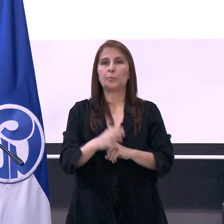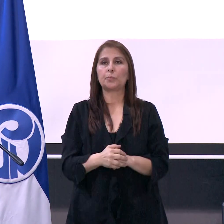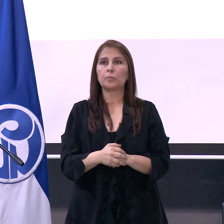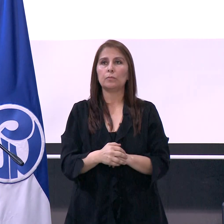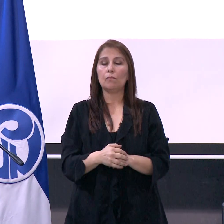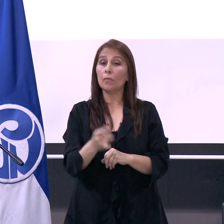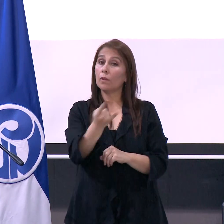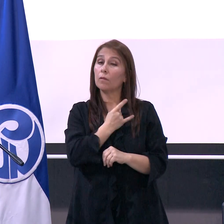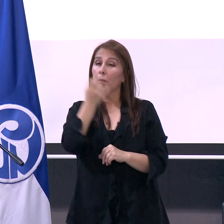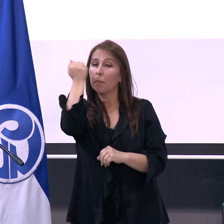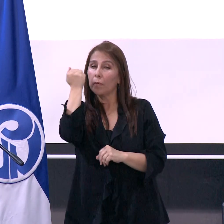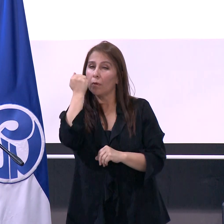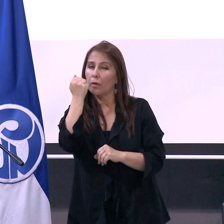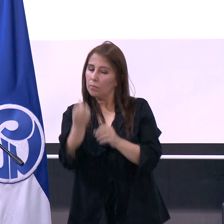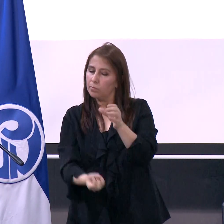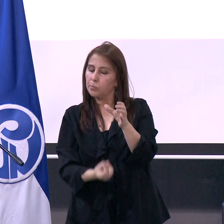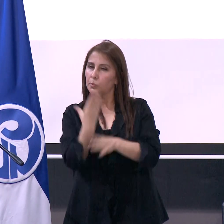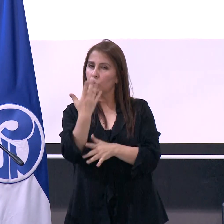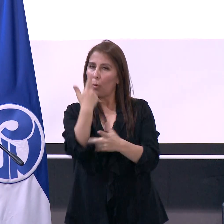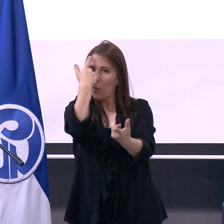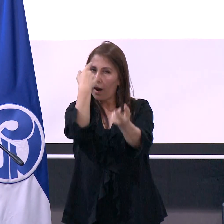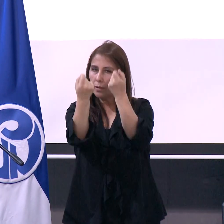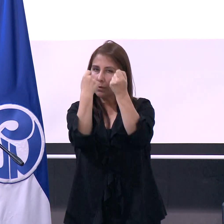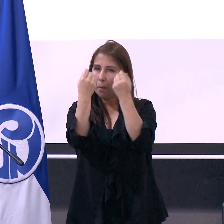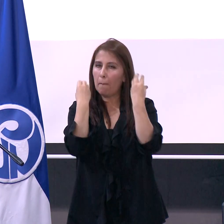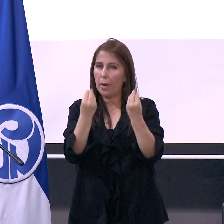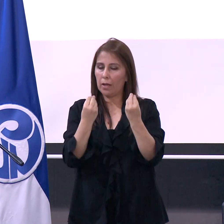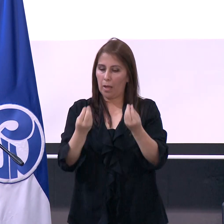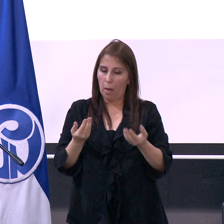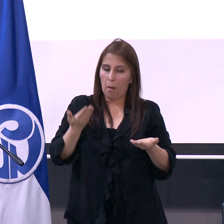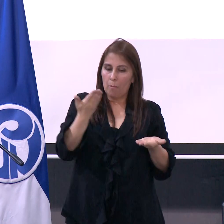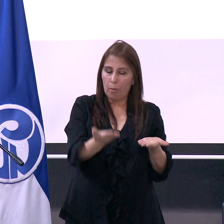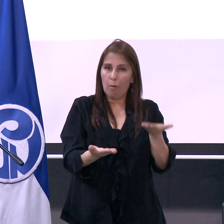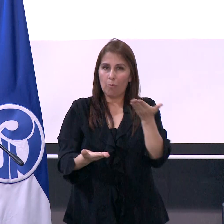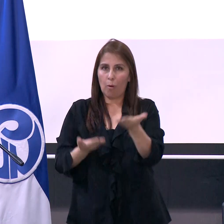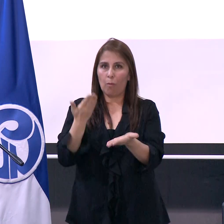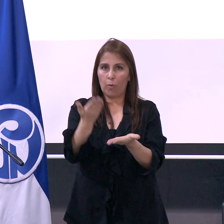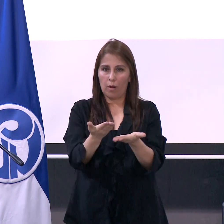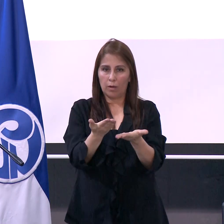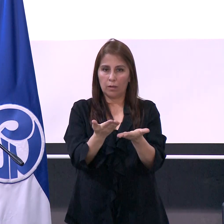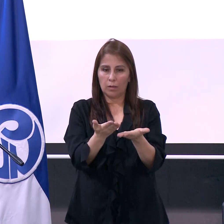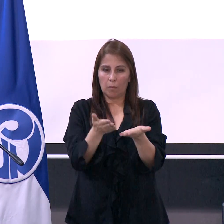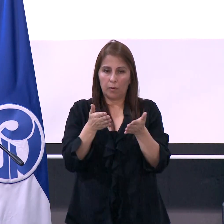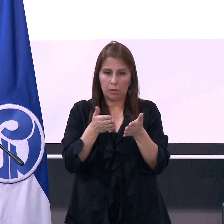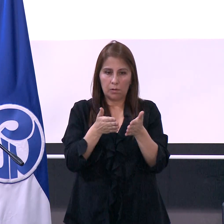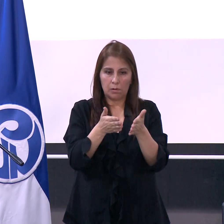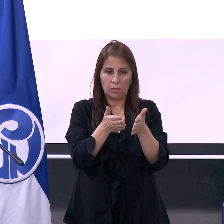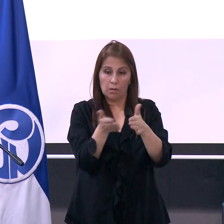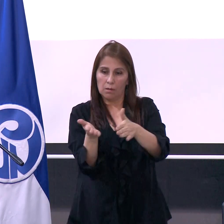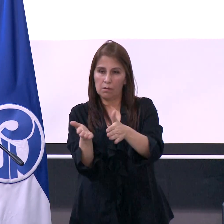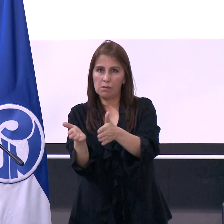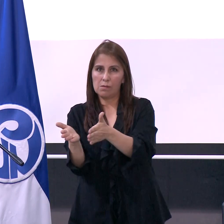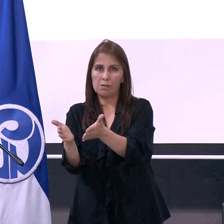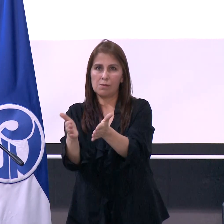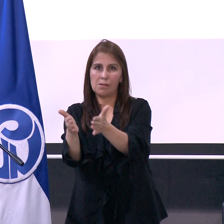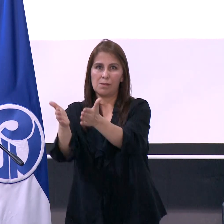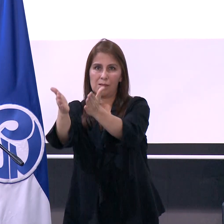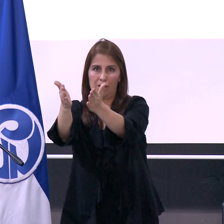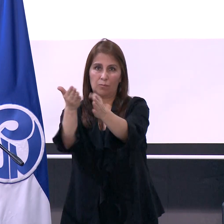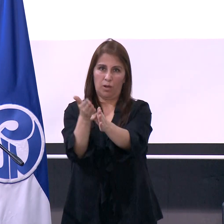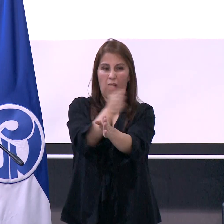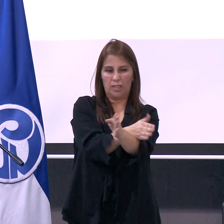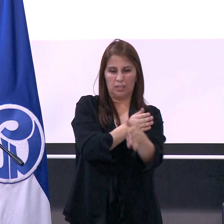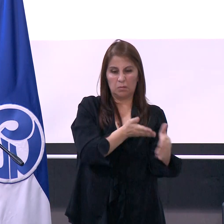estratégica para llevar a cabo sus propuestas redireccionando el rumbo que hasta entonces había tenido